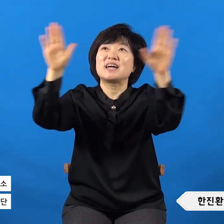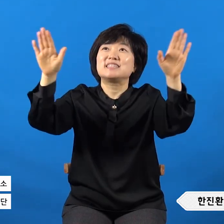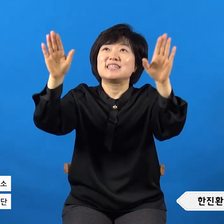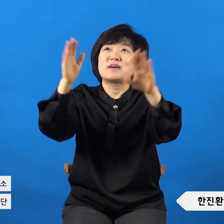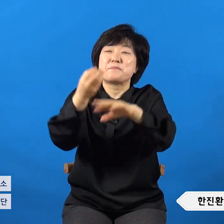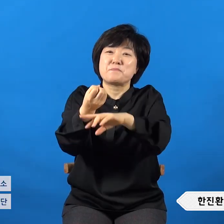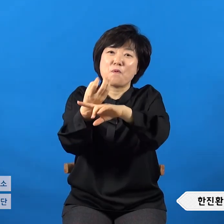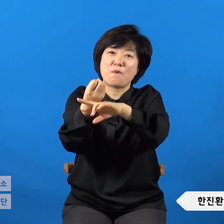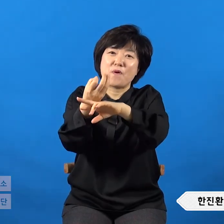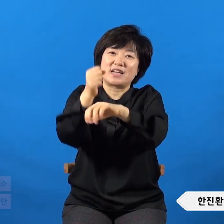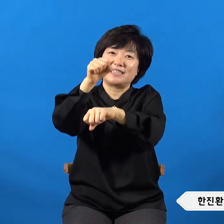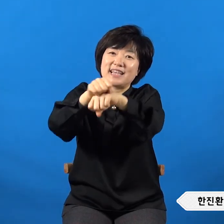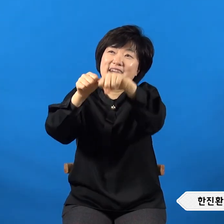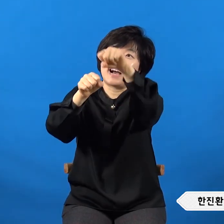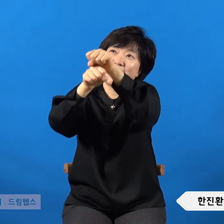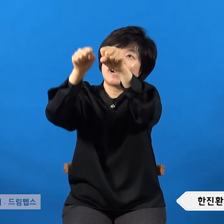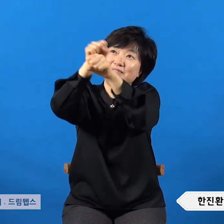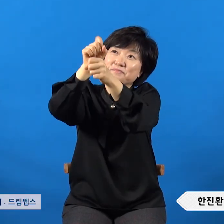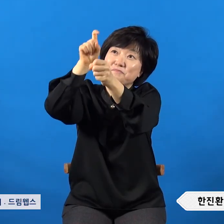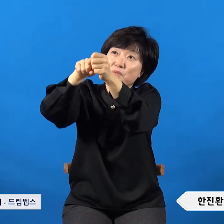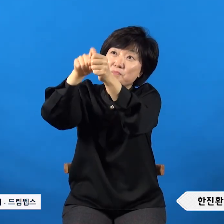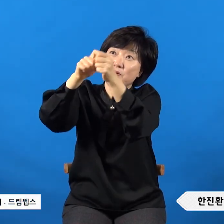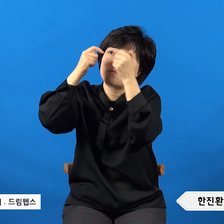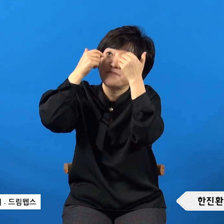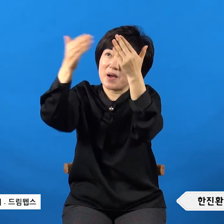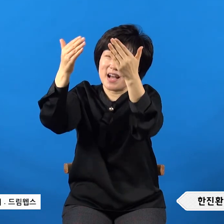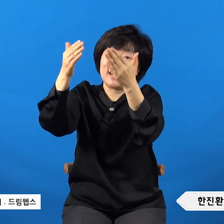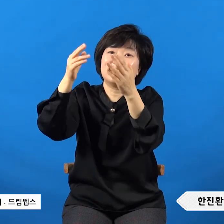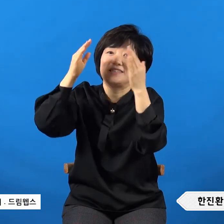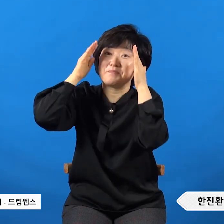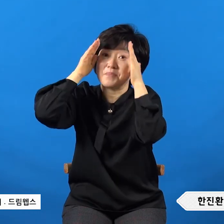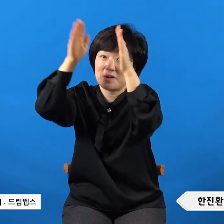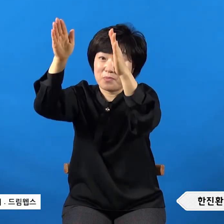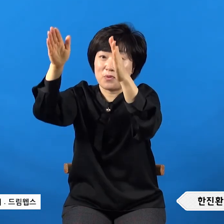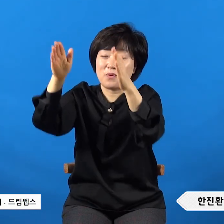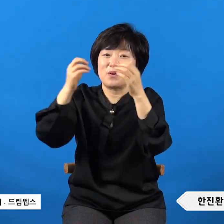하늘의 보화를 쌓아두는 그 목표를 분명히 해서